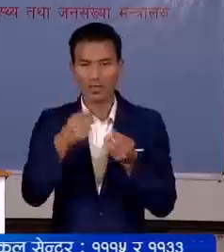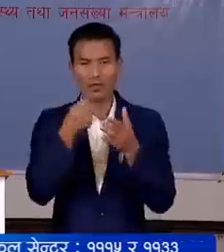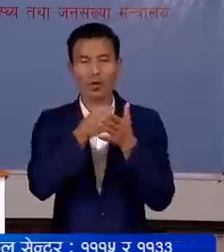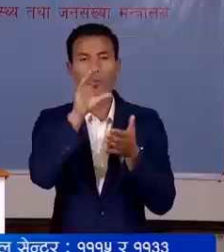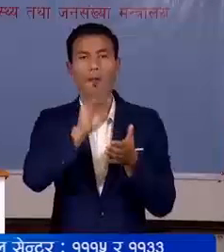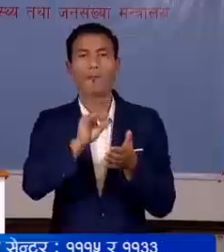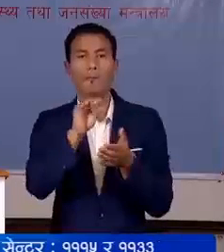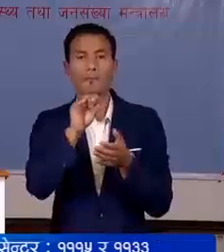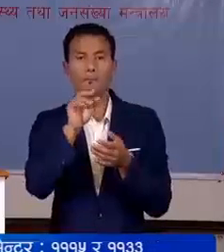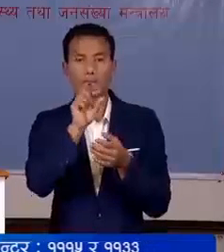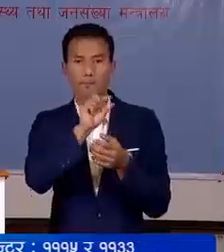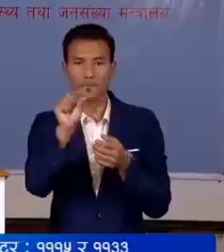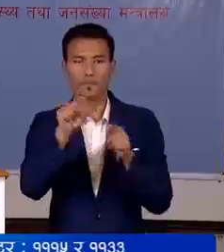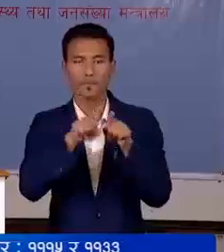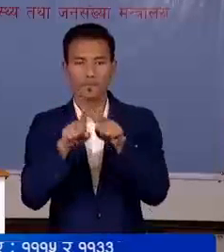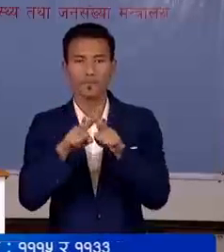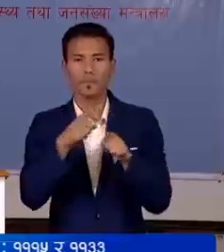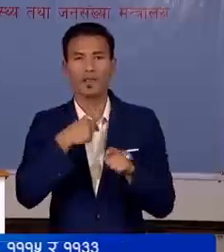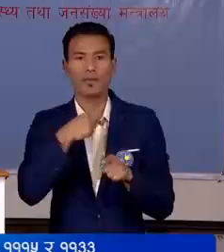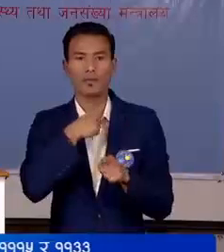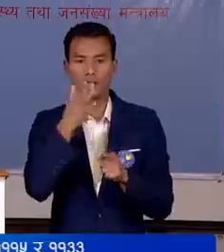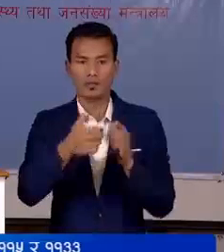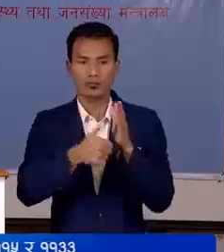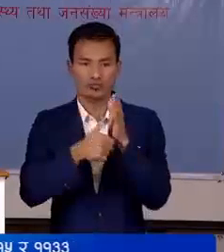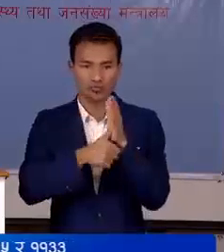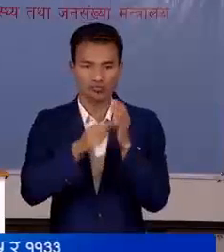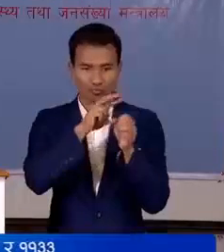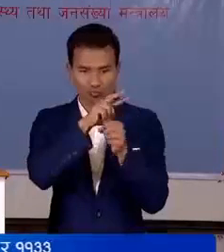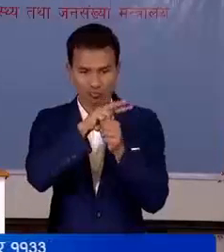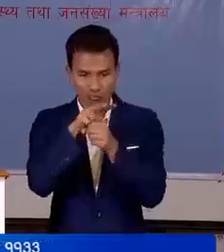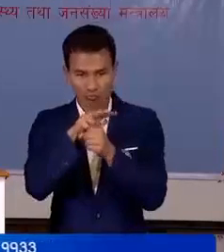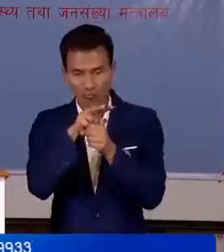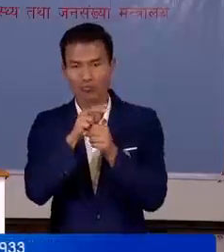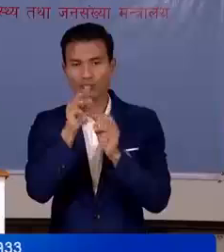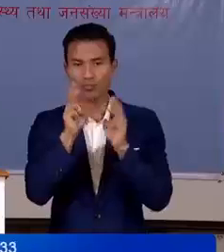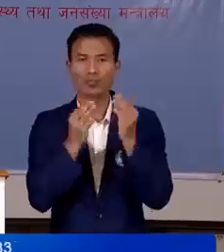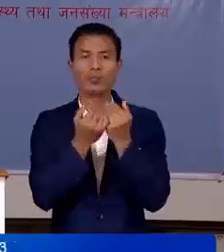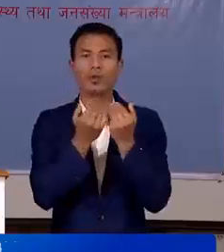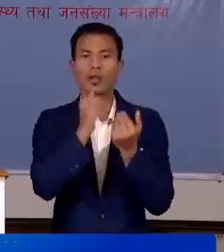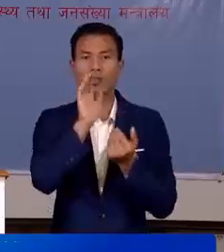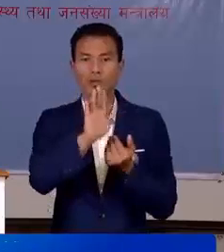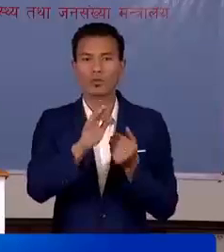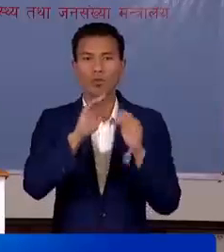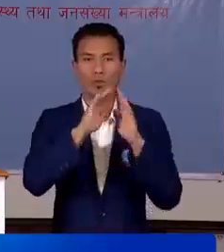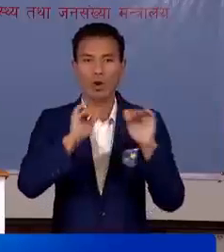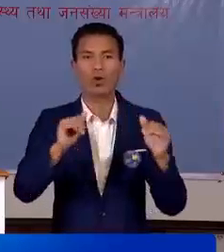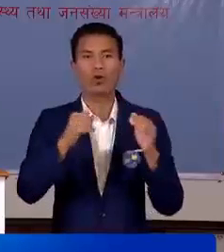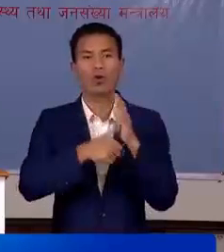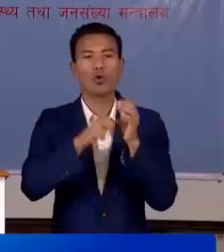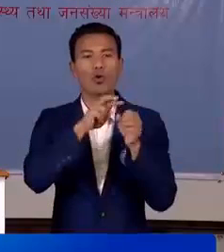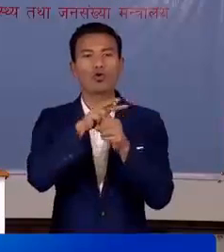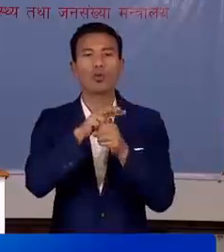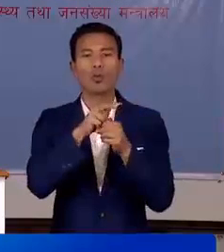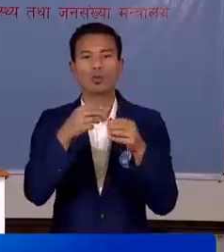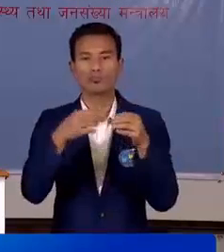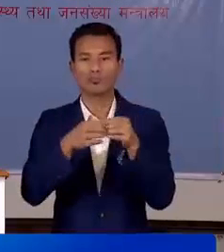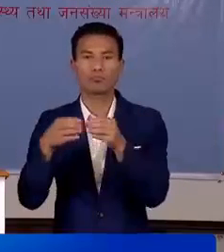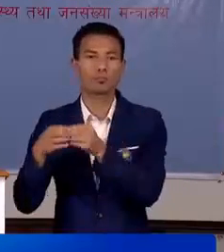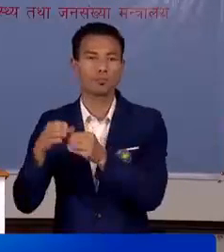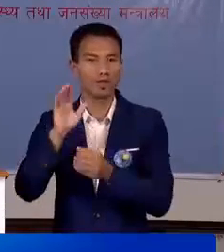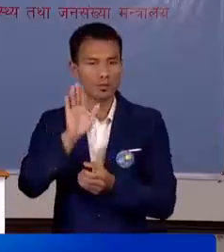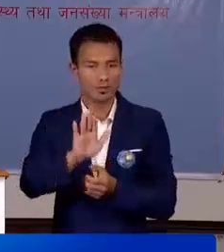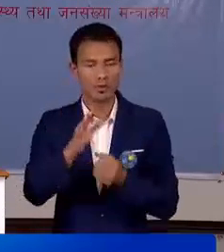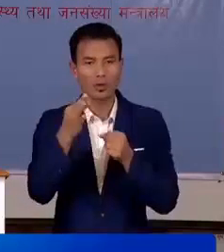अवस्ता लाई हमीले अनुवमन गरेकाचू, रैसको लाई अलगई अनुवमन फोर्म अरू तैयार पारेकाचू,